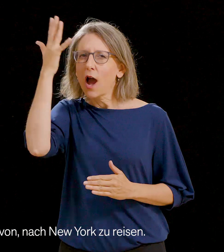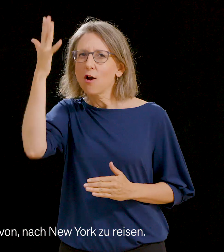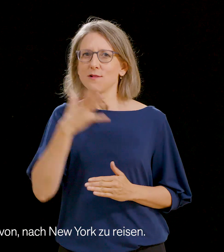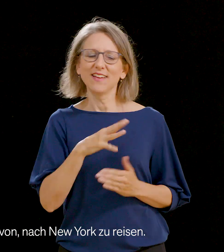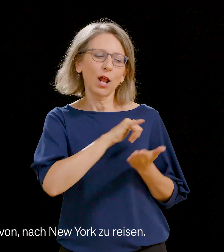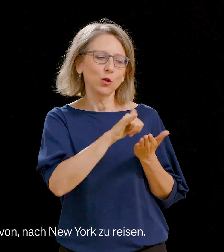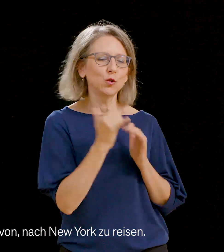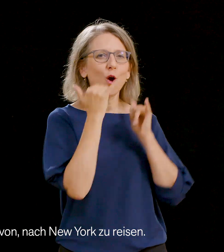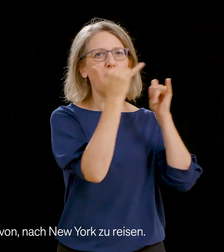York zu reisen.